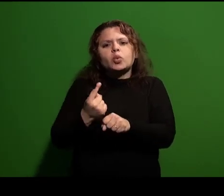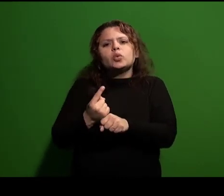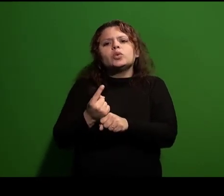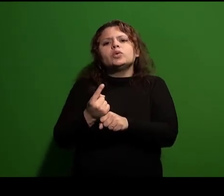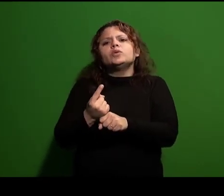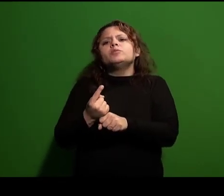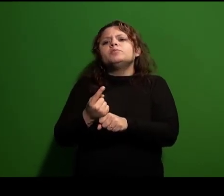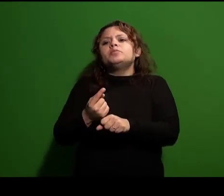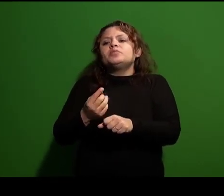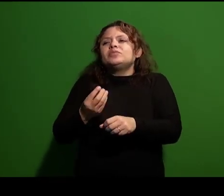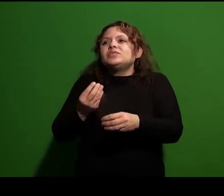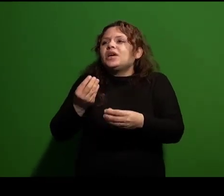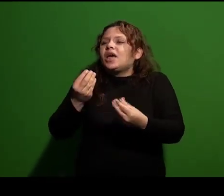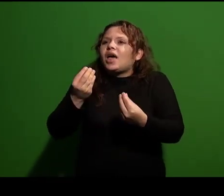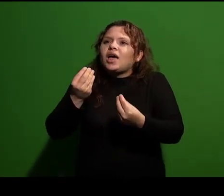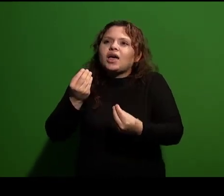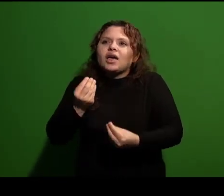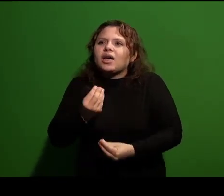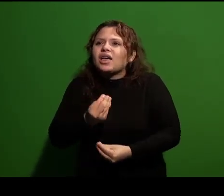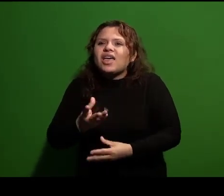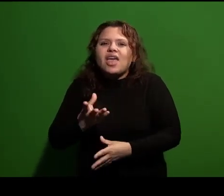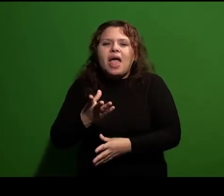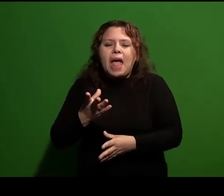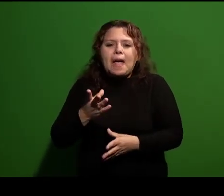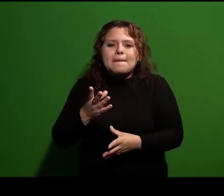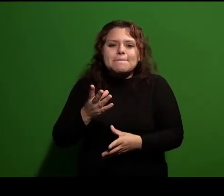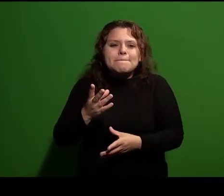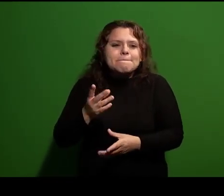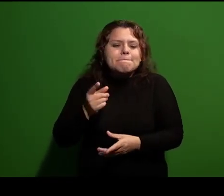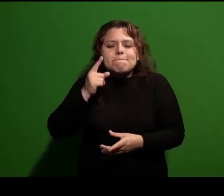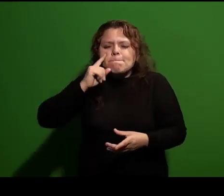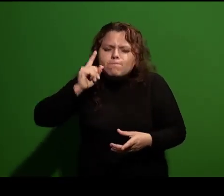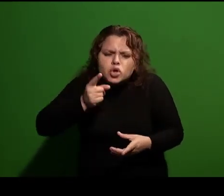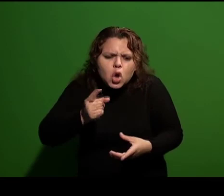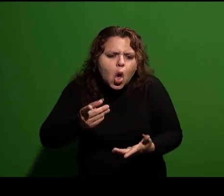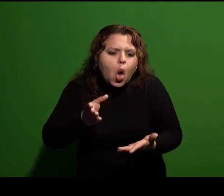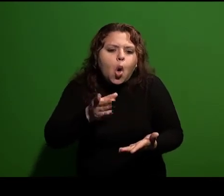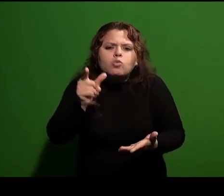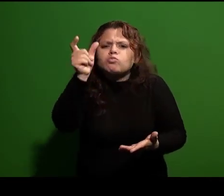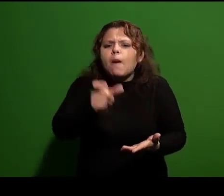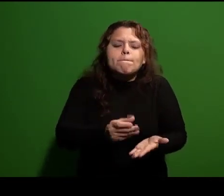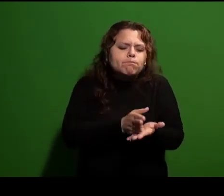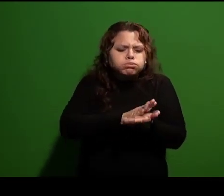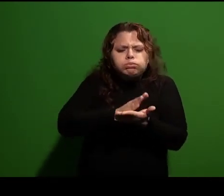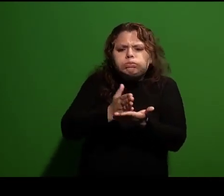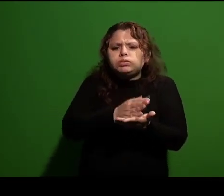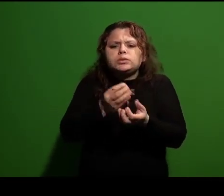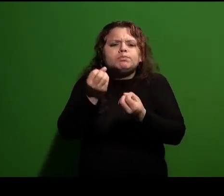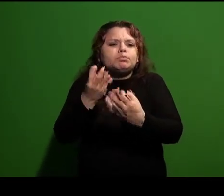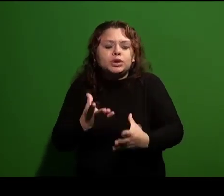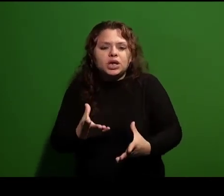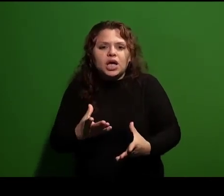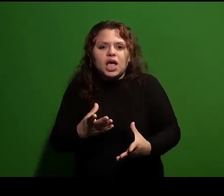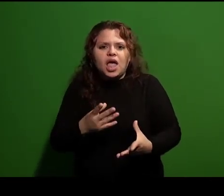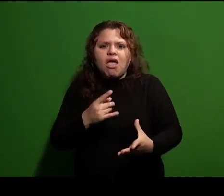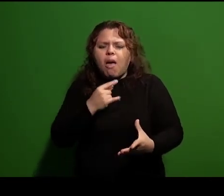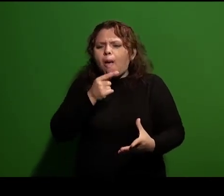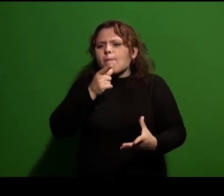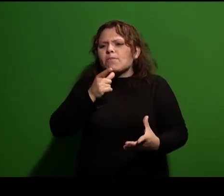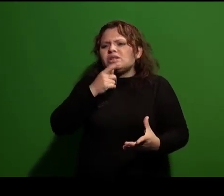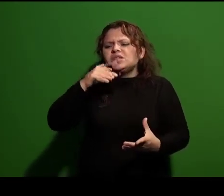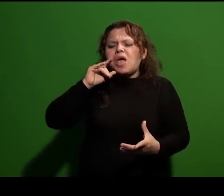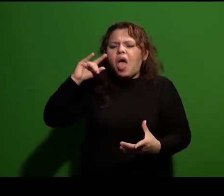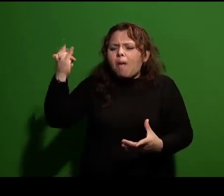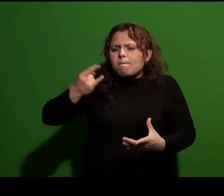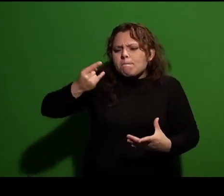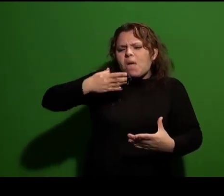dialogar. 1. ¿Qué tiene de peligroso el ser tibios? ¿Por qué puede llevarnos muy fácilmente